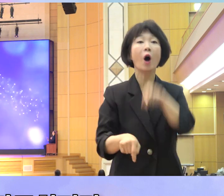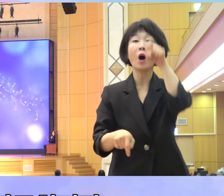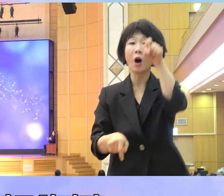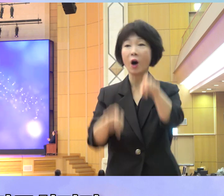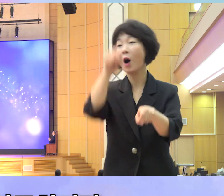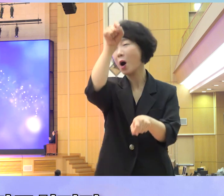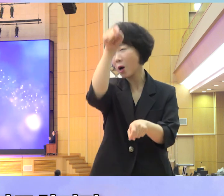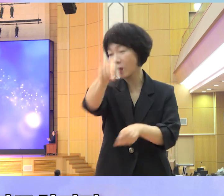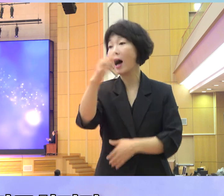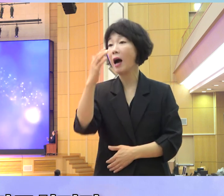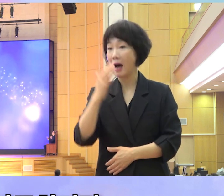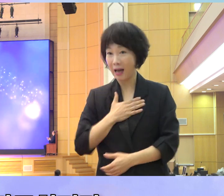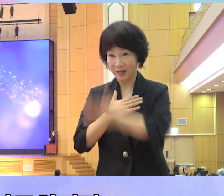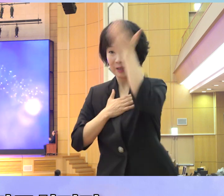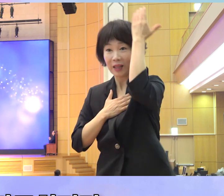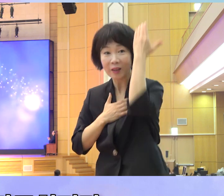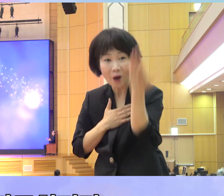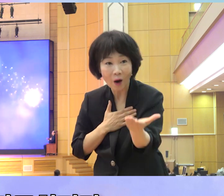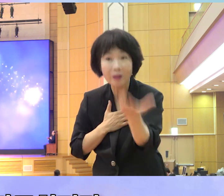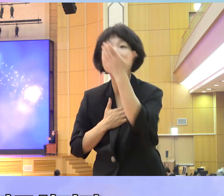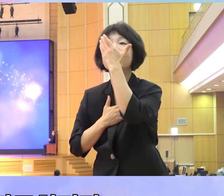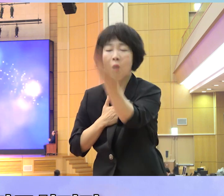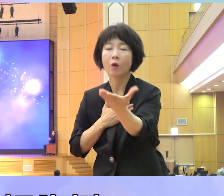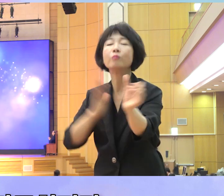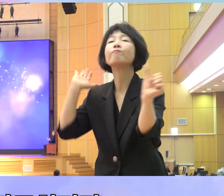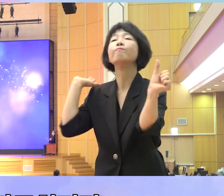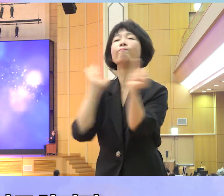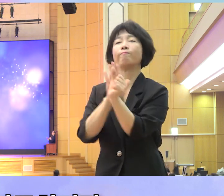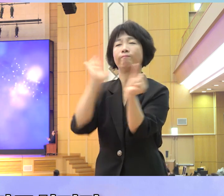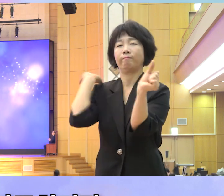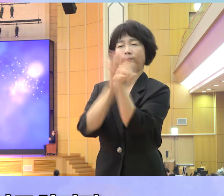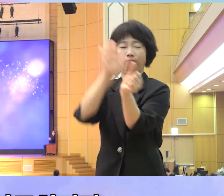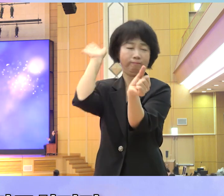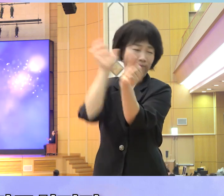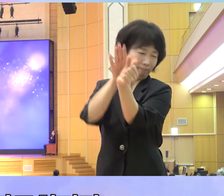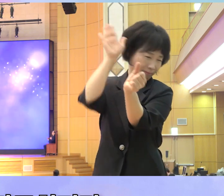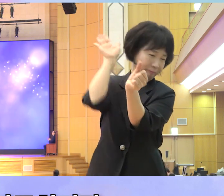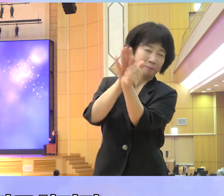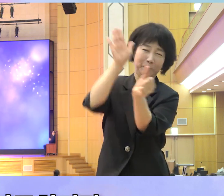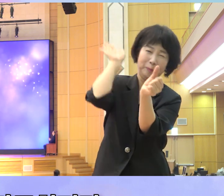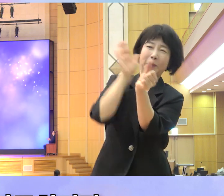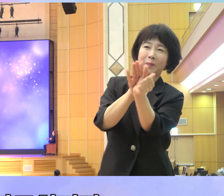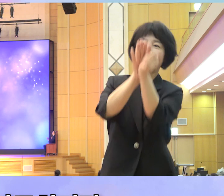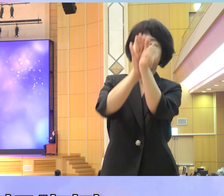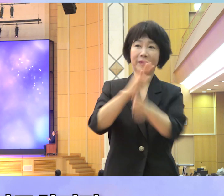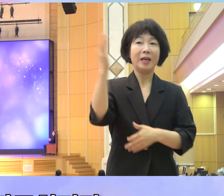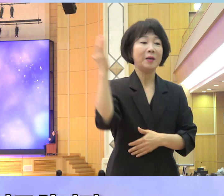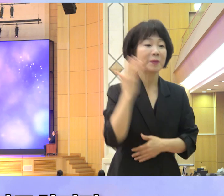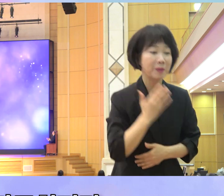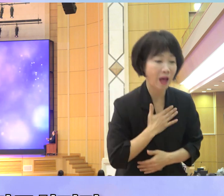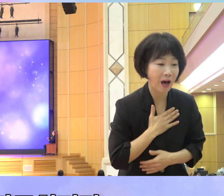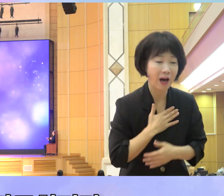일어나 너 걸어라, 내 너를. 나의 등 뒤에서,